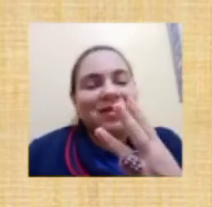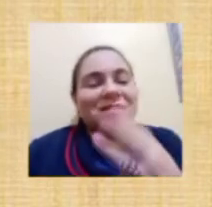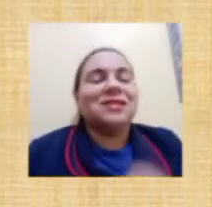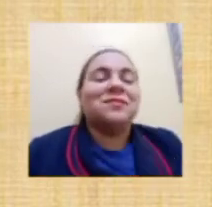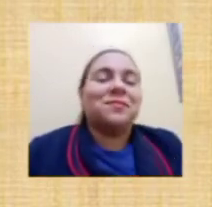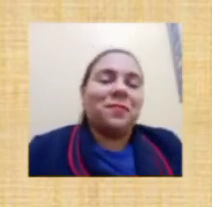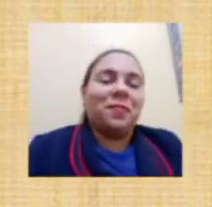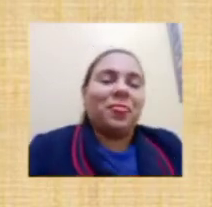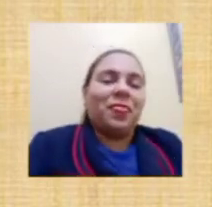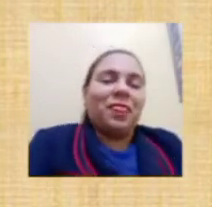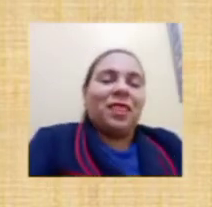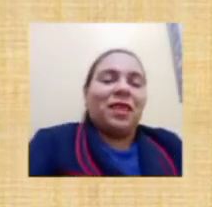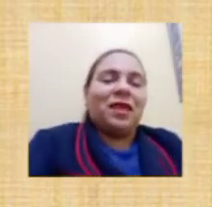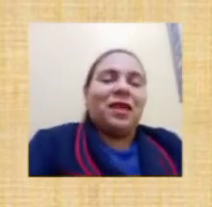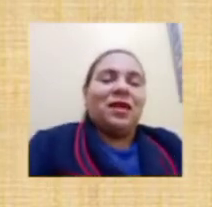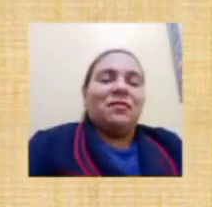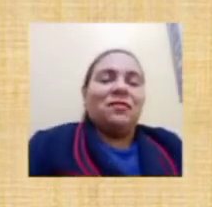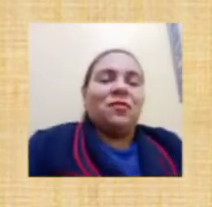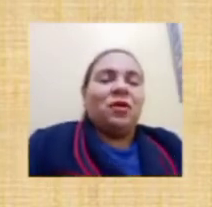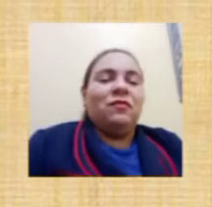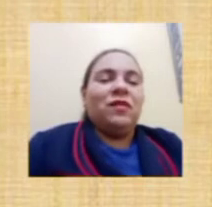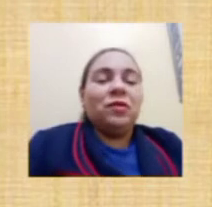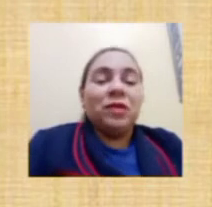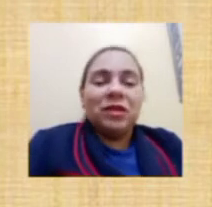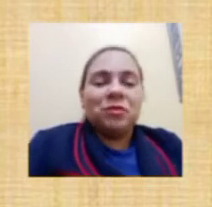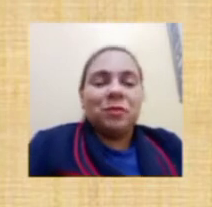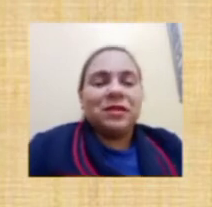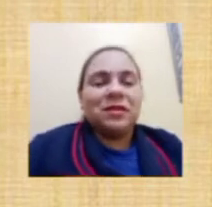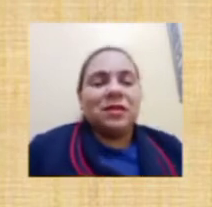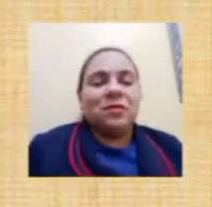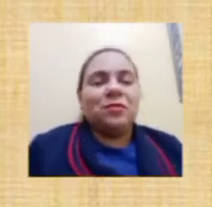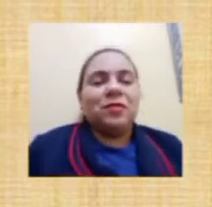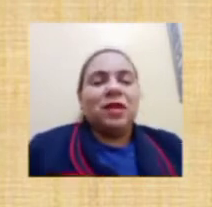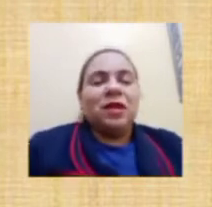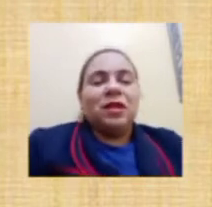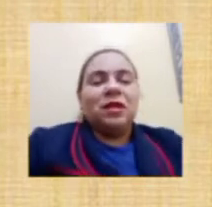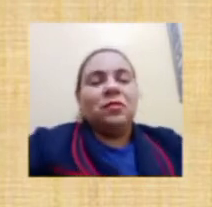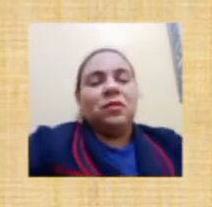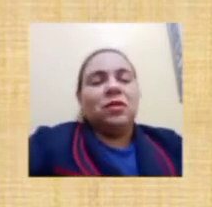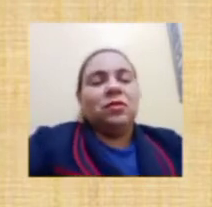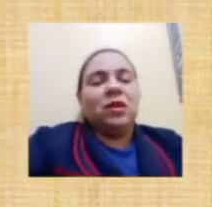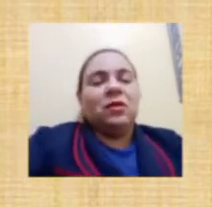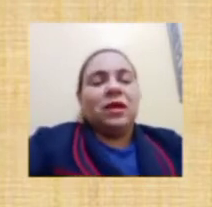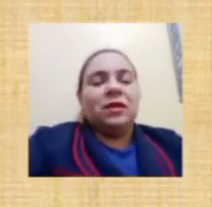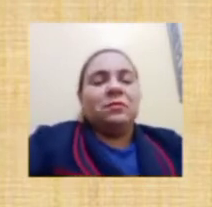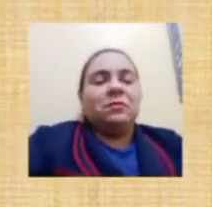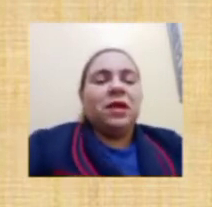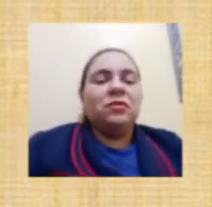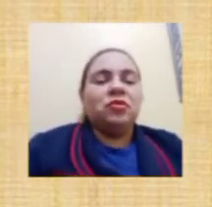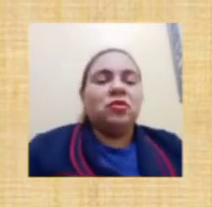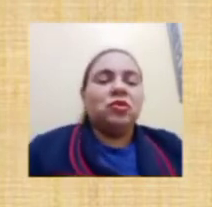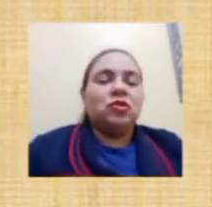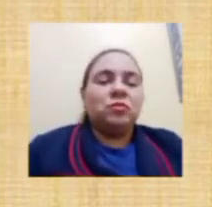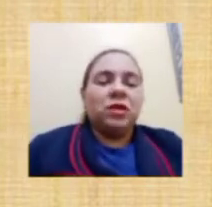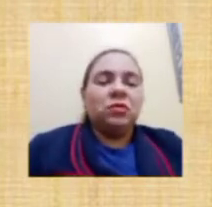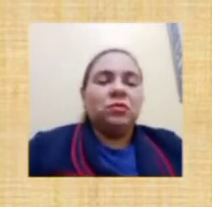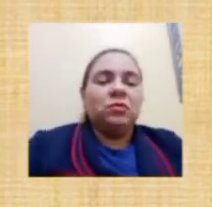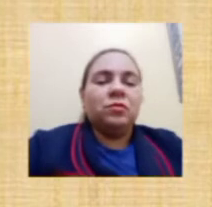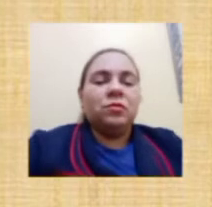menos 12. Agora sim, tá? Então, fica lá a resposta, menos 2 e menos